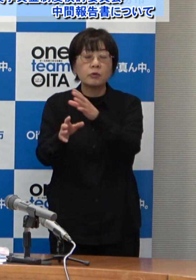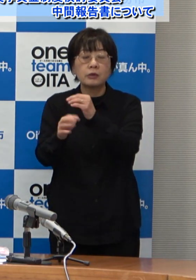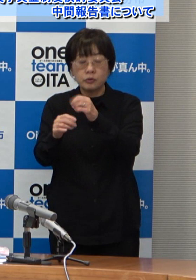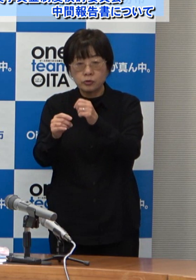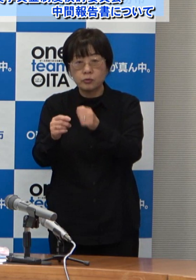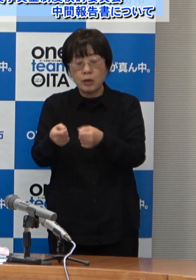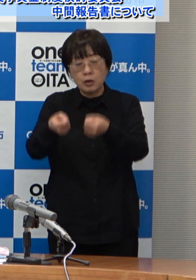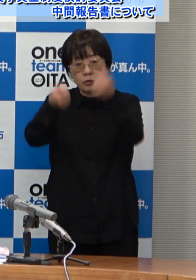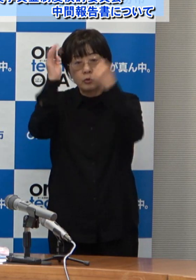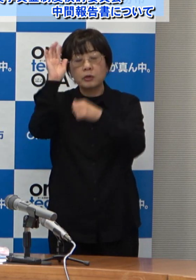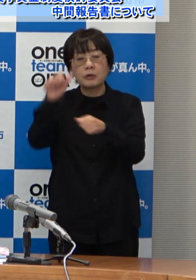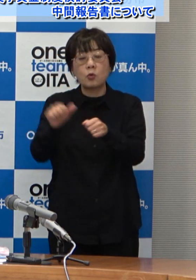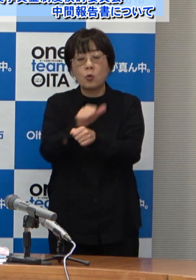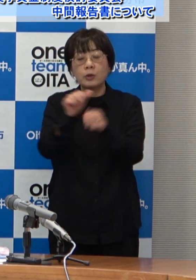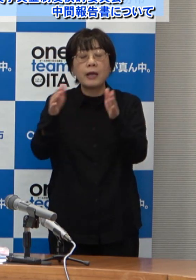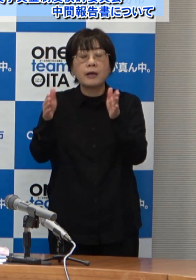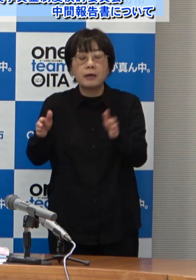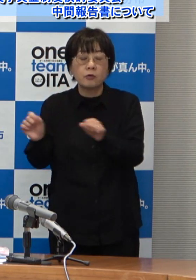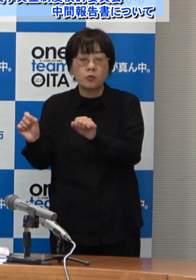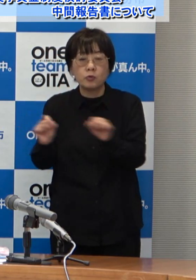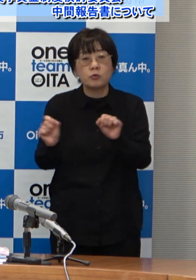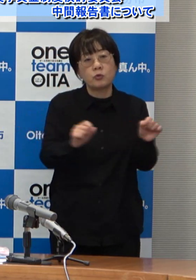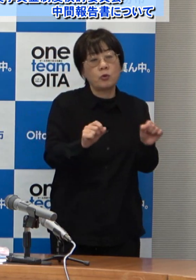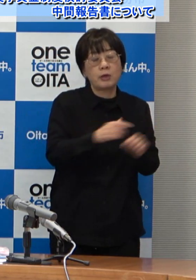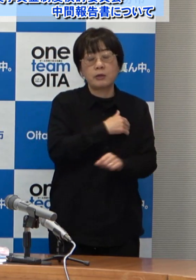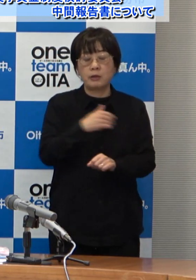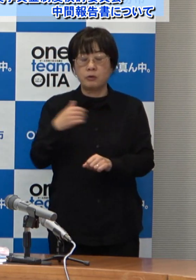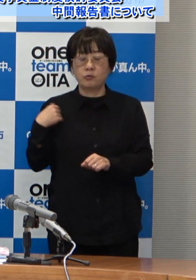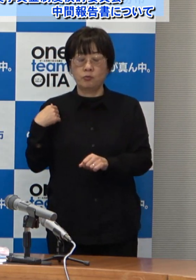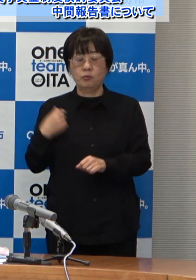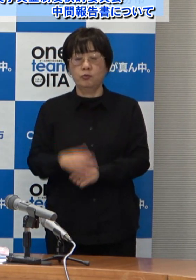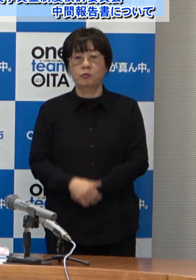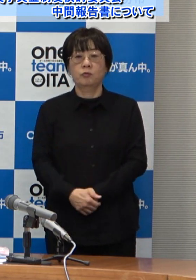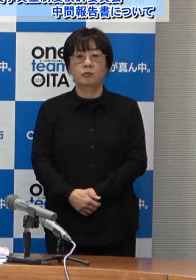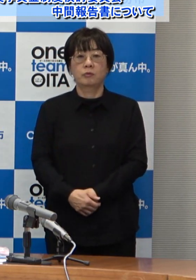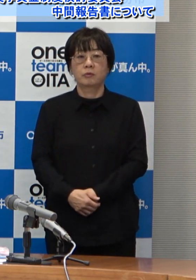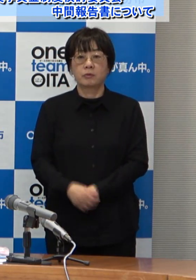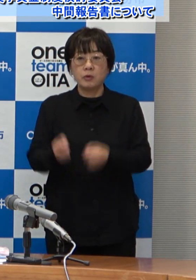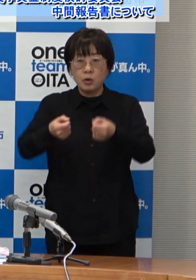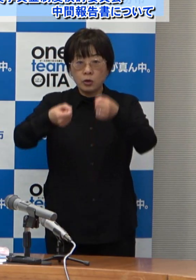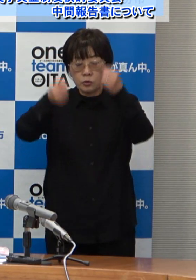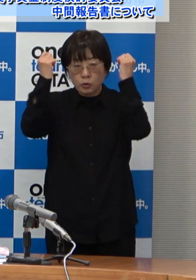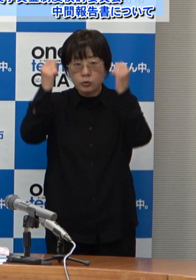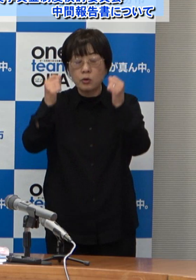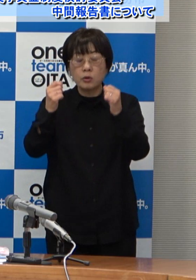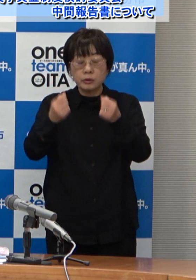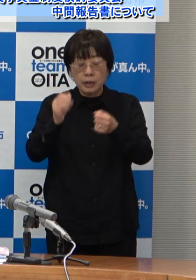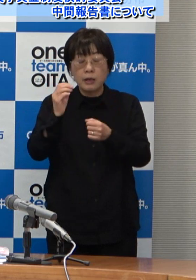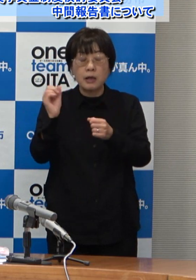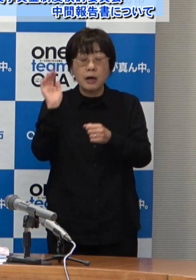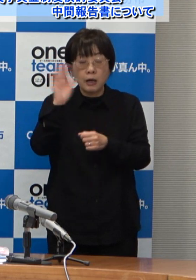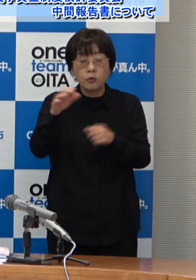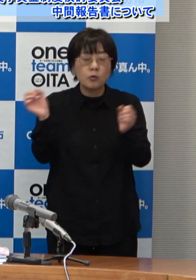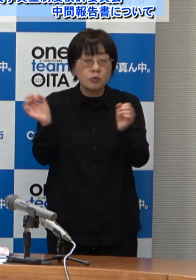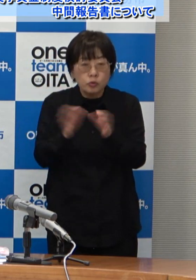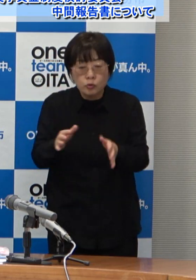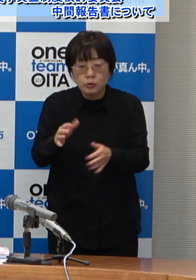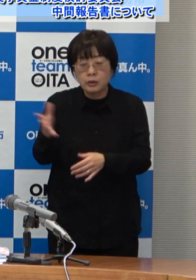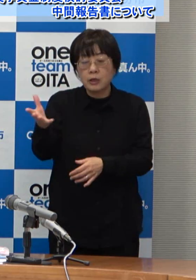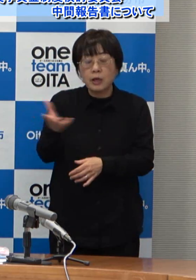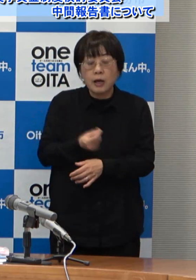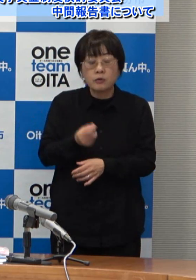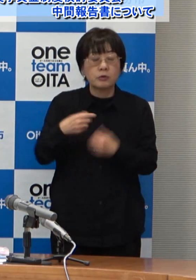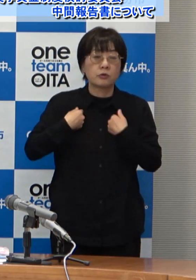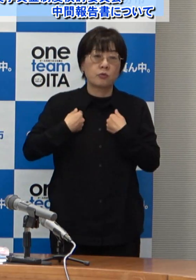年間の猶予を設けることも必要であるとされていますえ卒業と同時に返済を始めなくて良いということ